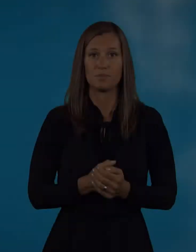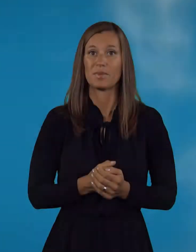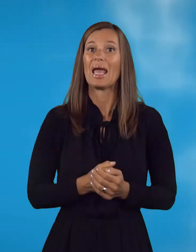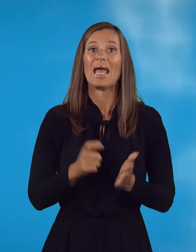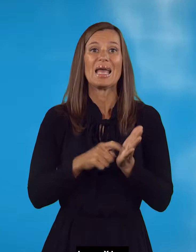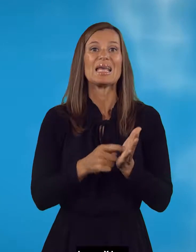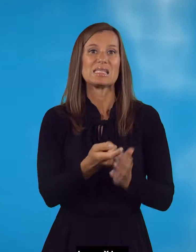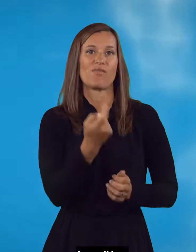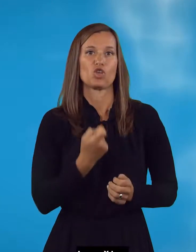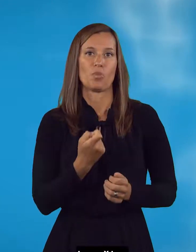Izvršba.